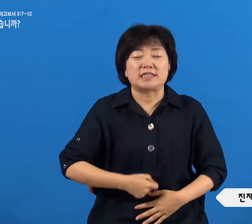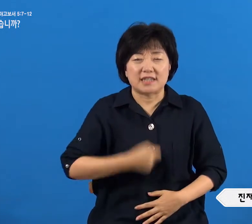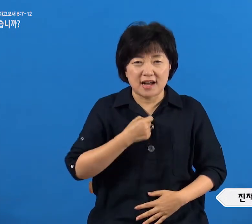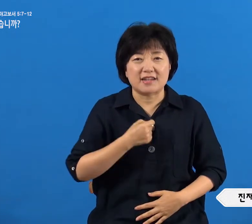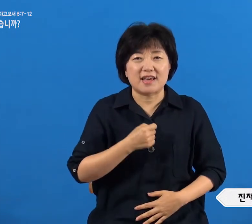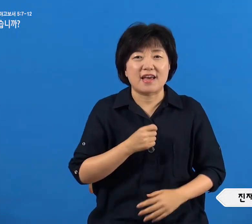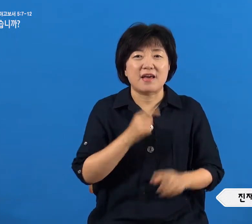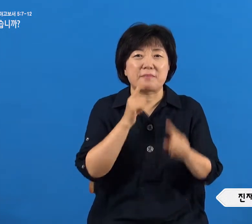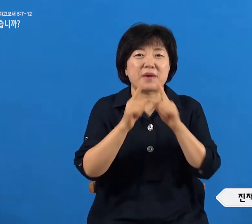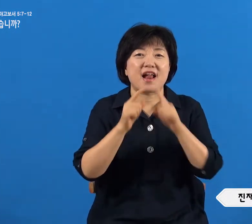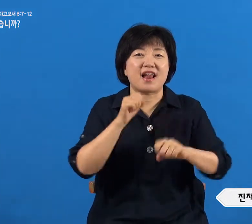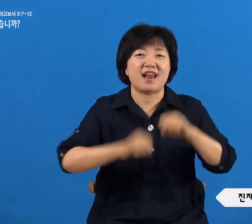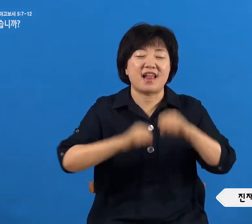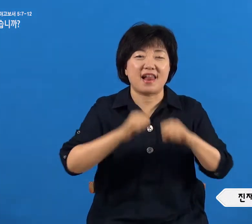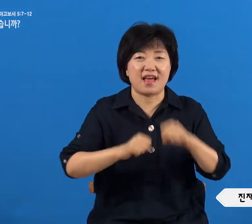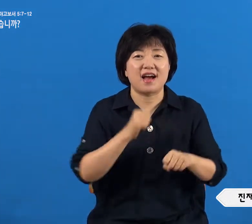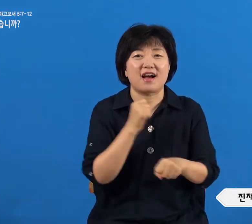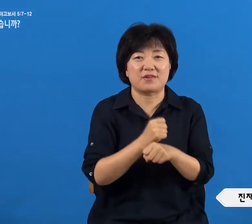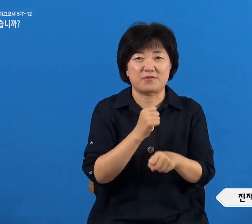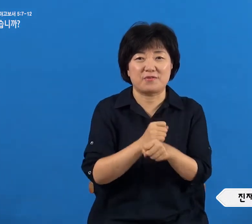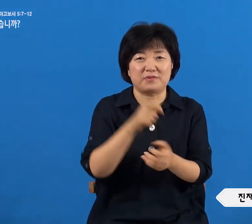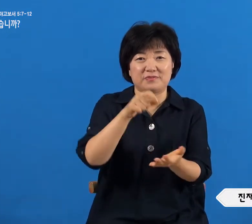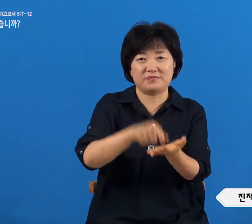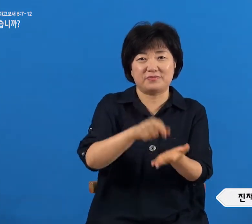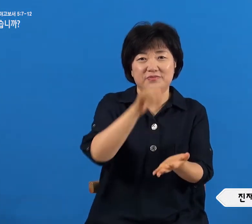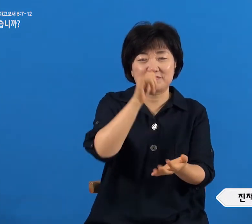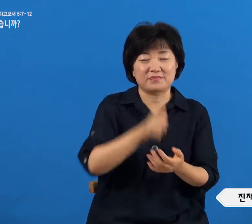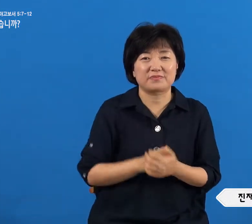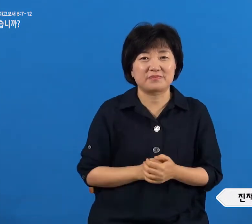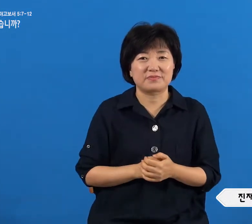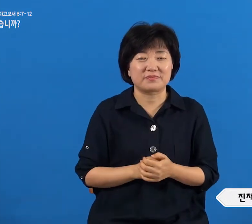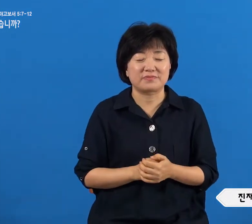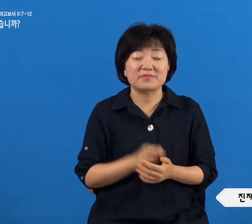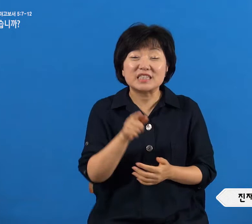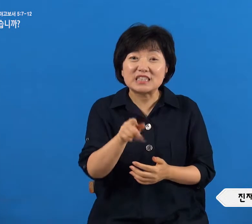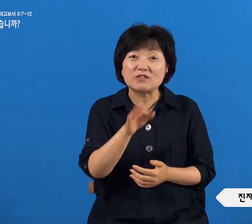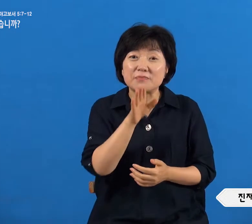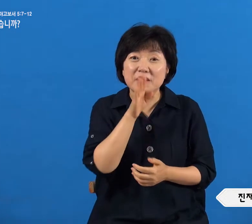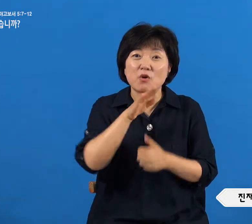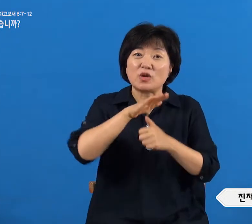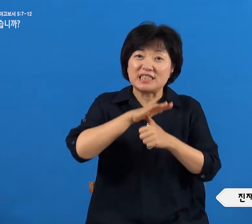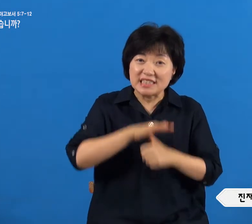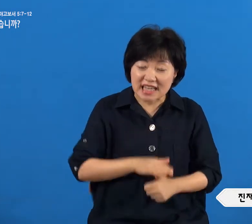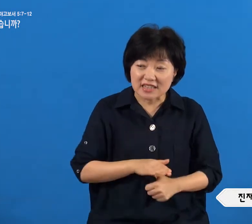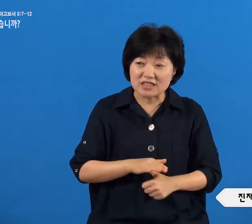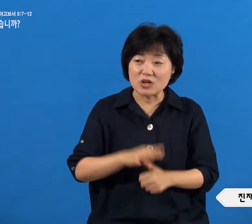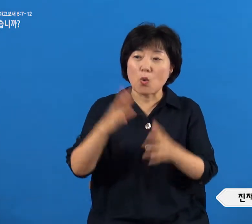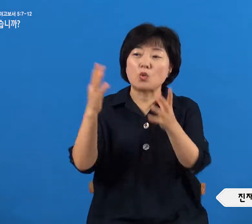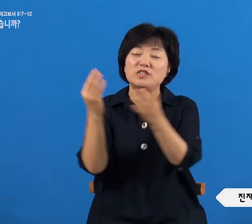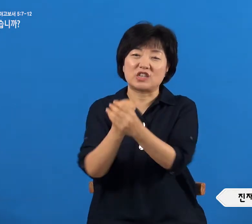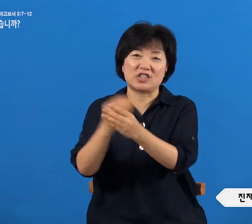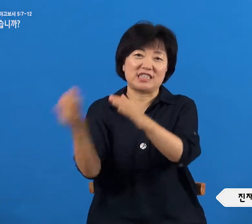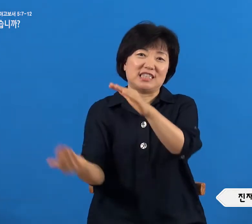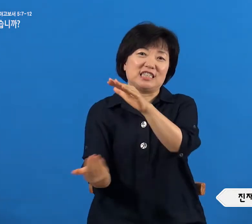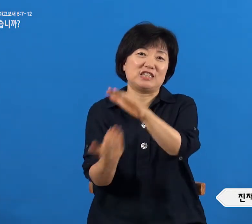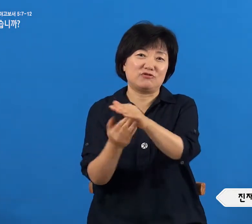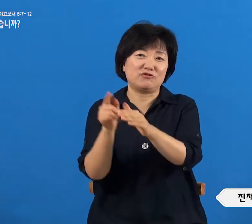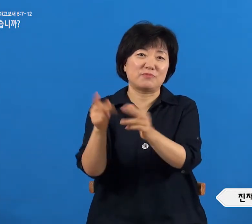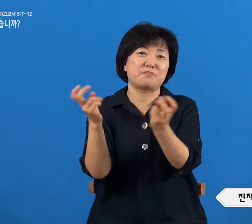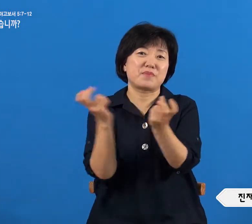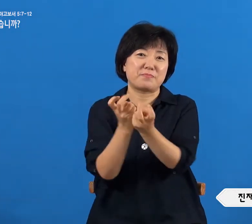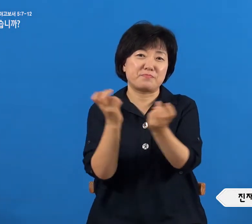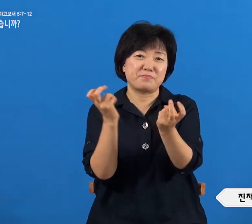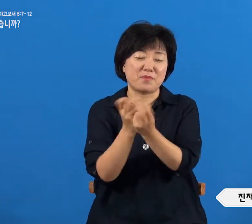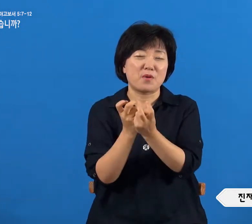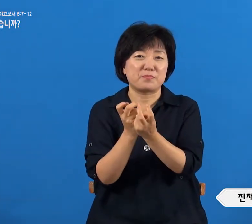진솔하게 행동하라고 말씀합니다. 그게 인내를 온전히 이루는 것이라고